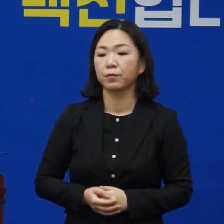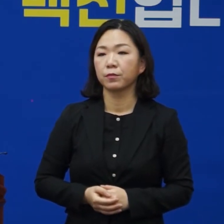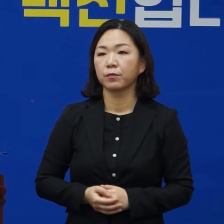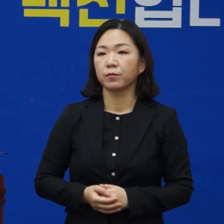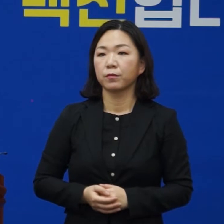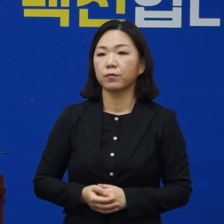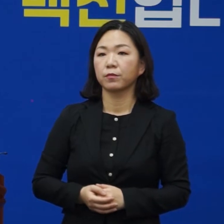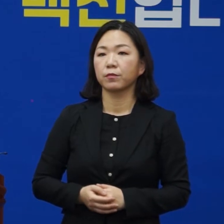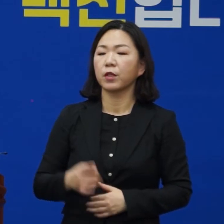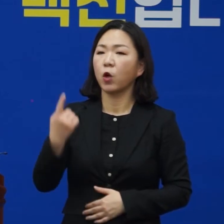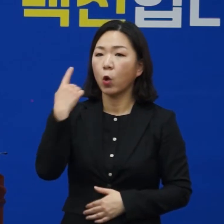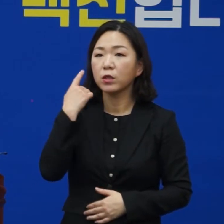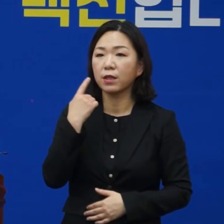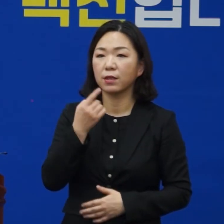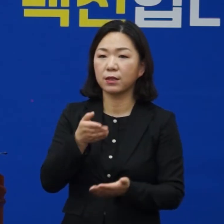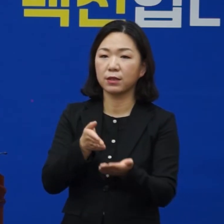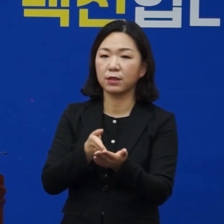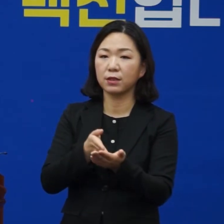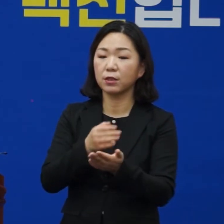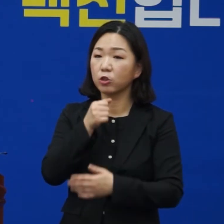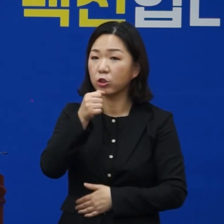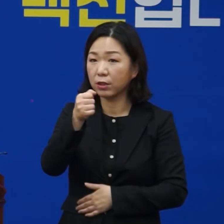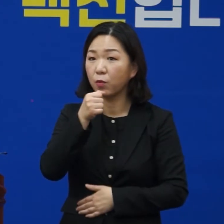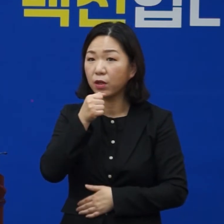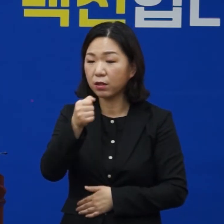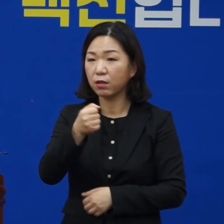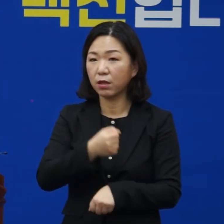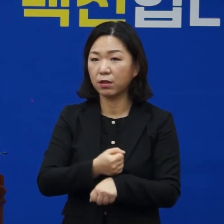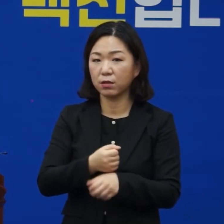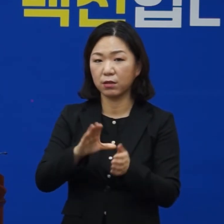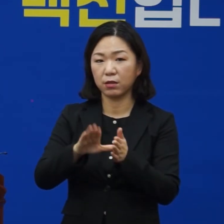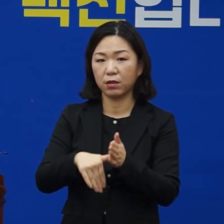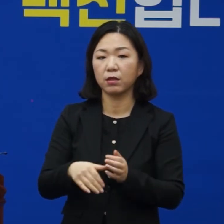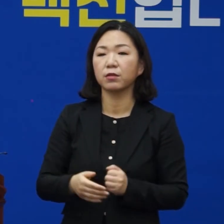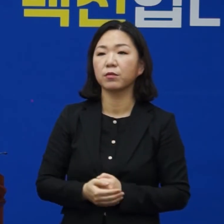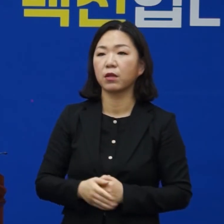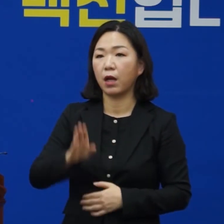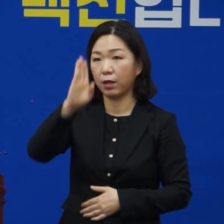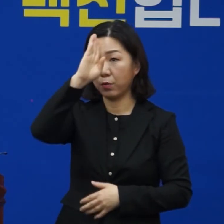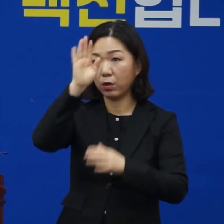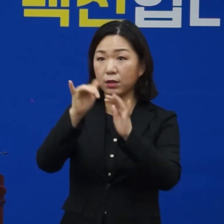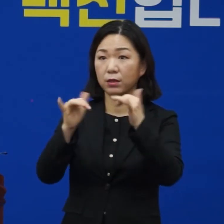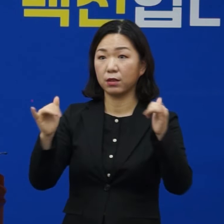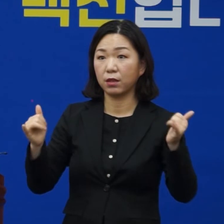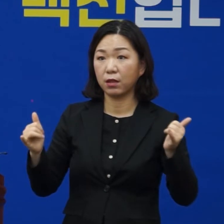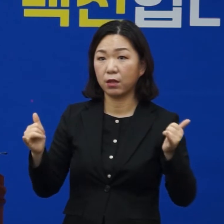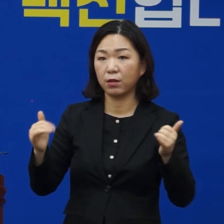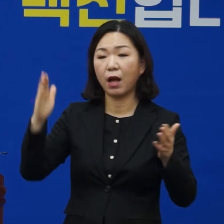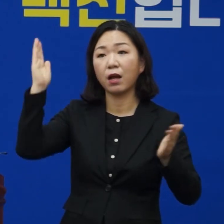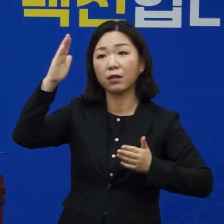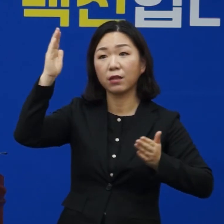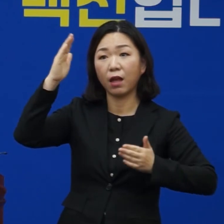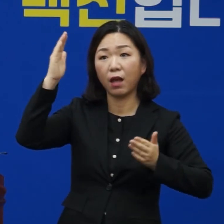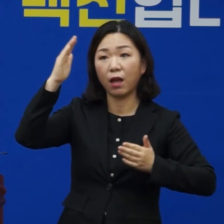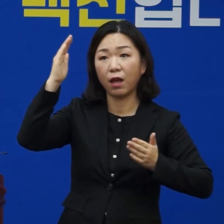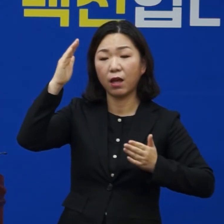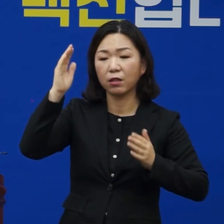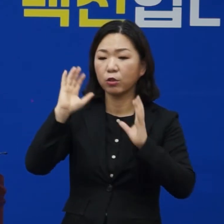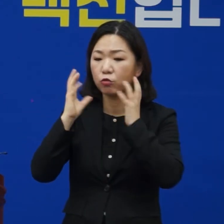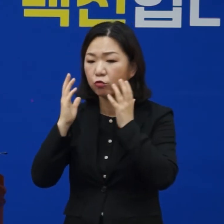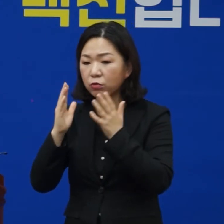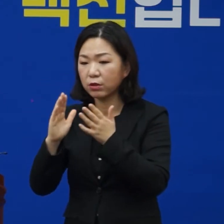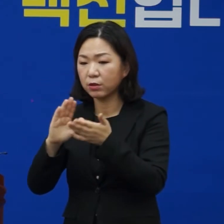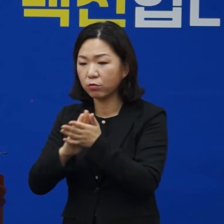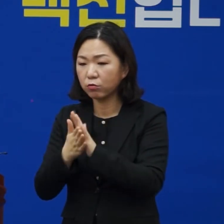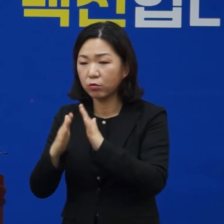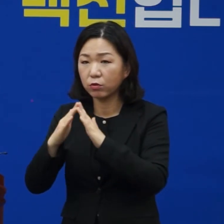교육청에서 교육감께서 어제 기자회견을 하셔서 왜 확진된 학생들, 유치원생들 명단을